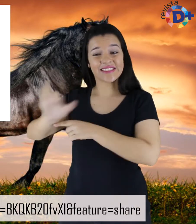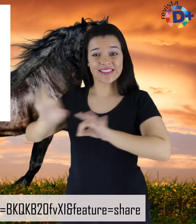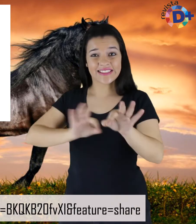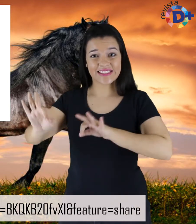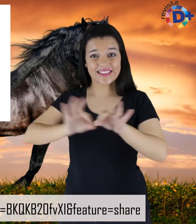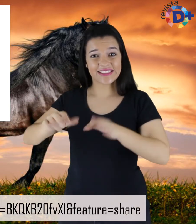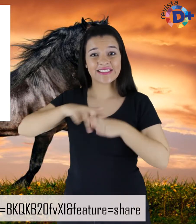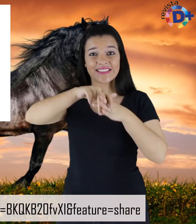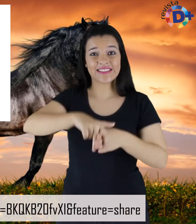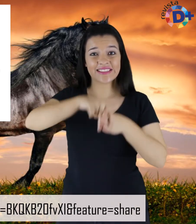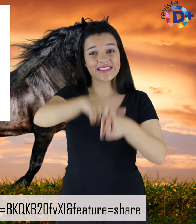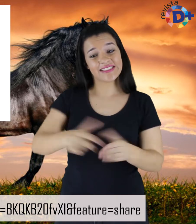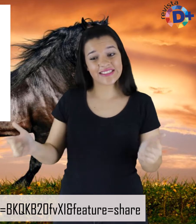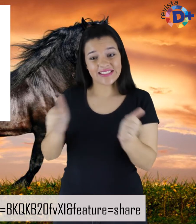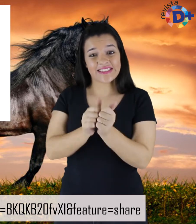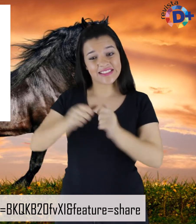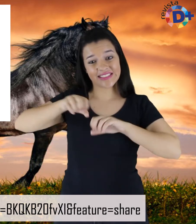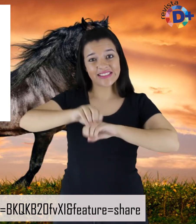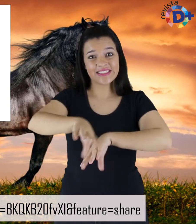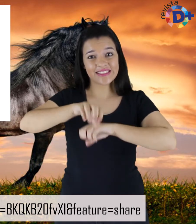e educação no link